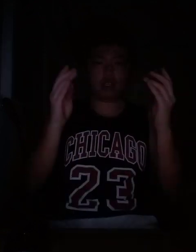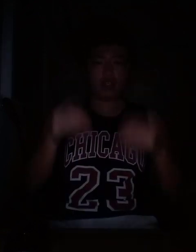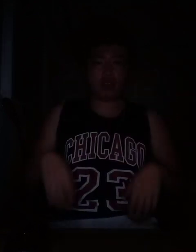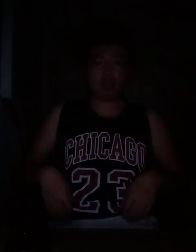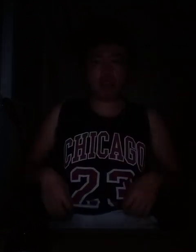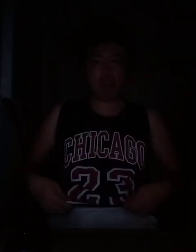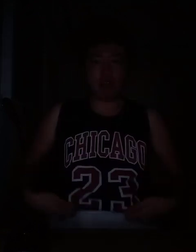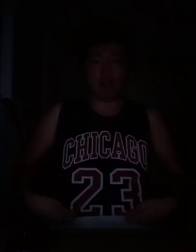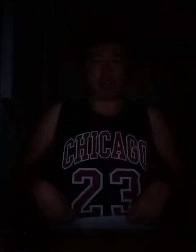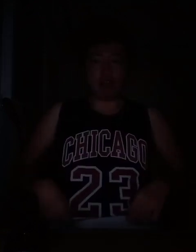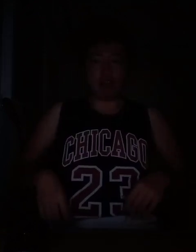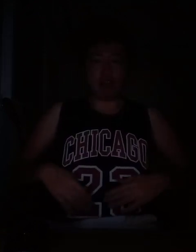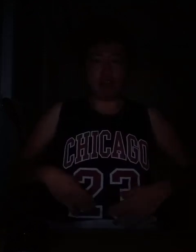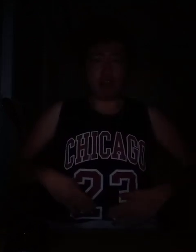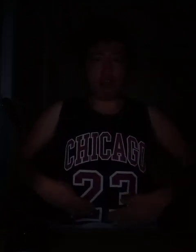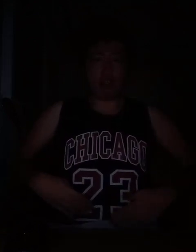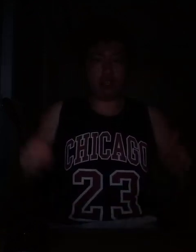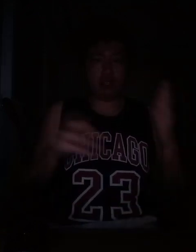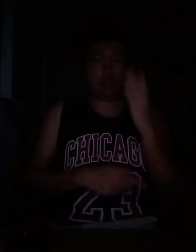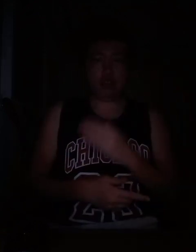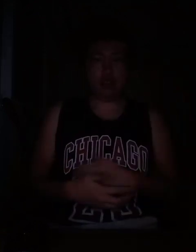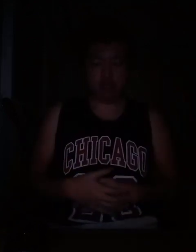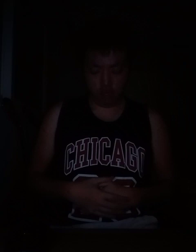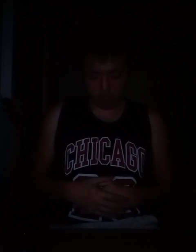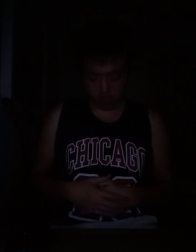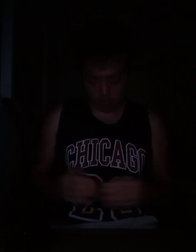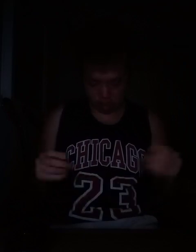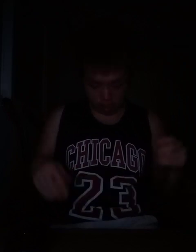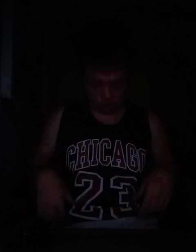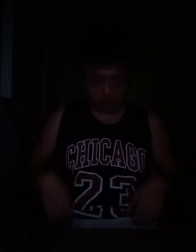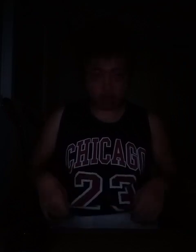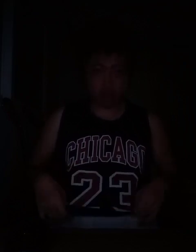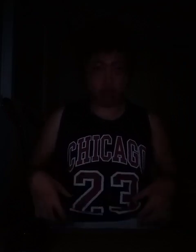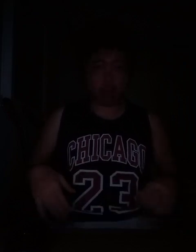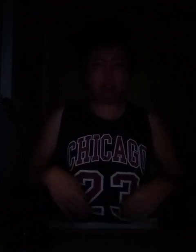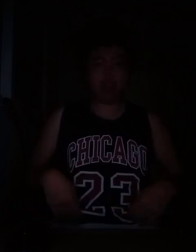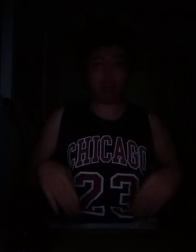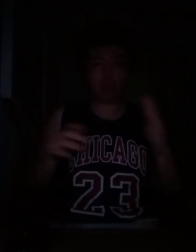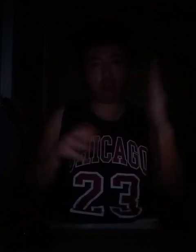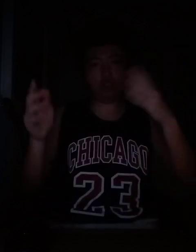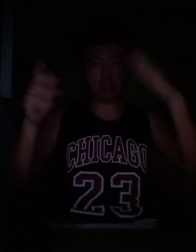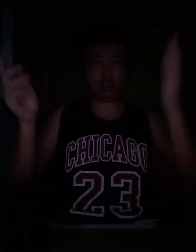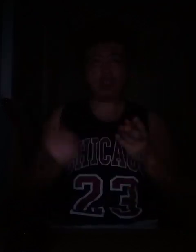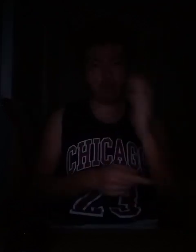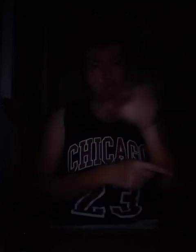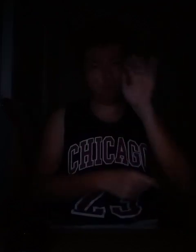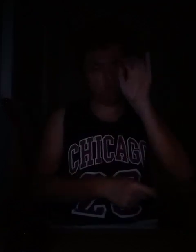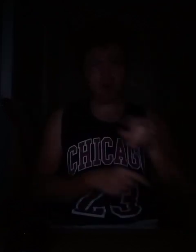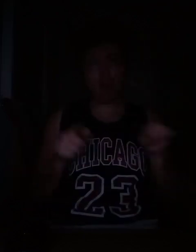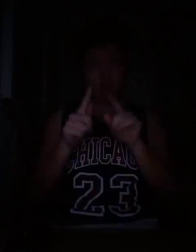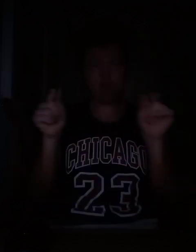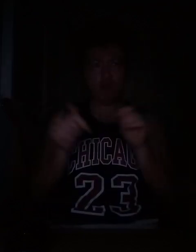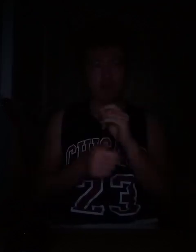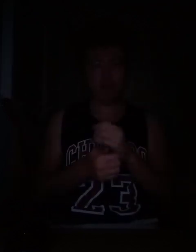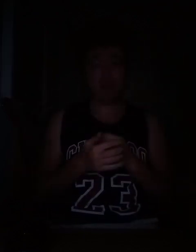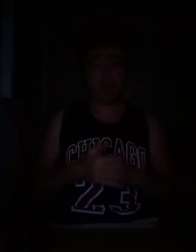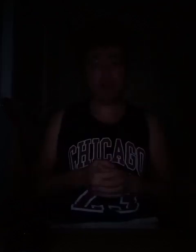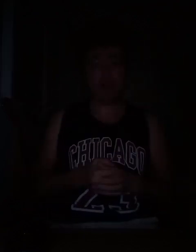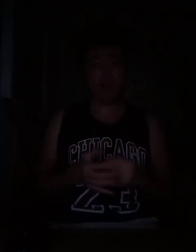세력을 더 키울 것으로 예상됩니다. 남해상으로 상륙하여서 북진으로 진로를 보였던 태풍은